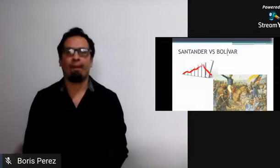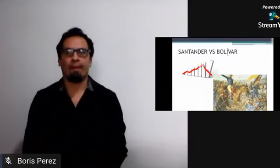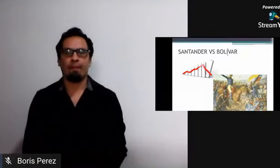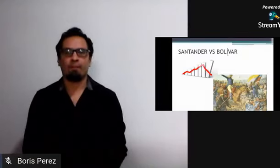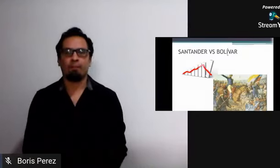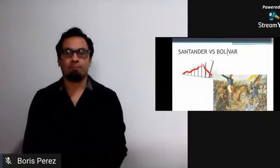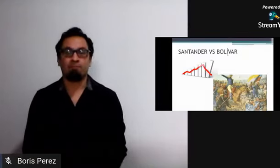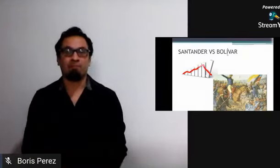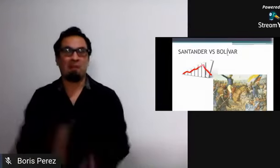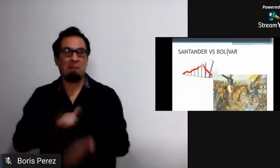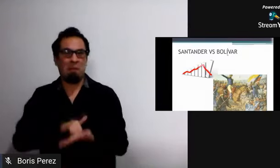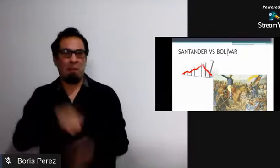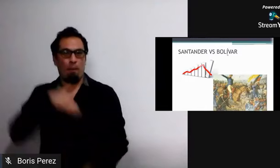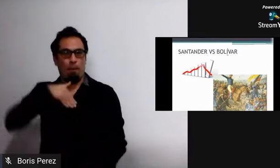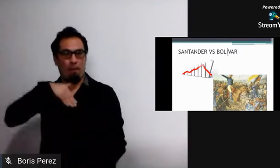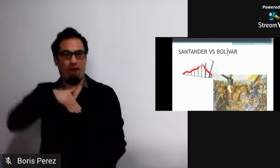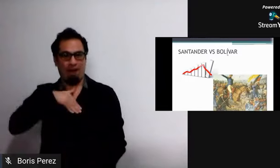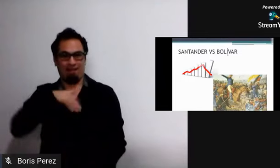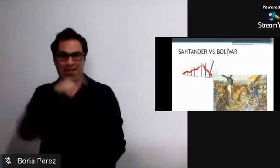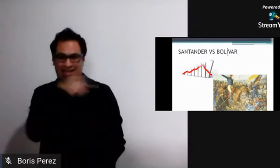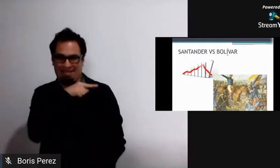muchos grupos. Siguiente, por favor.